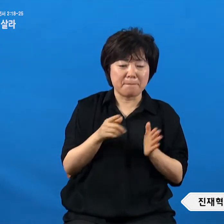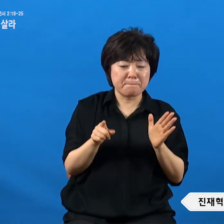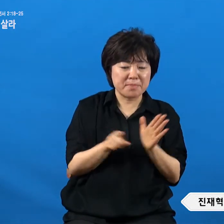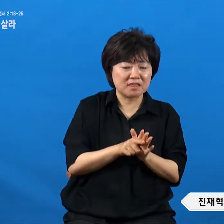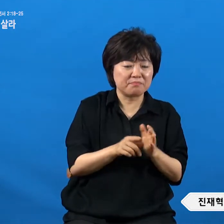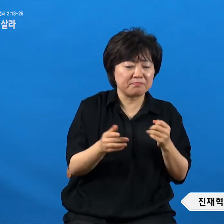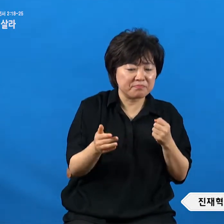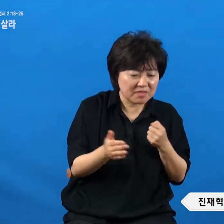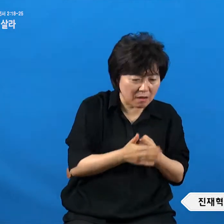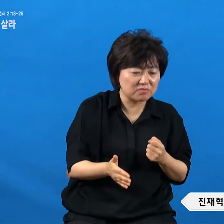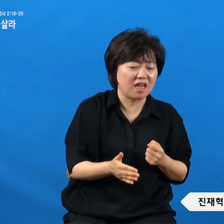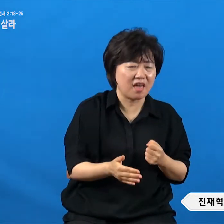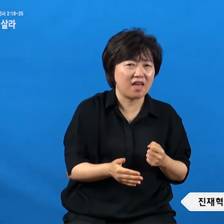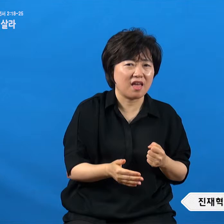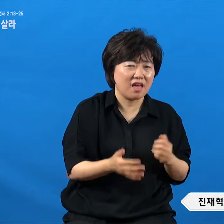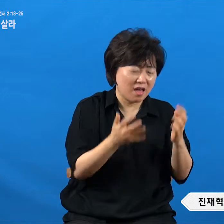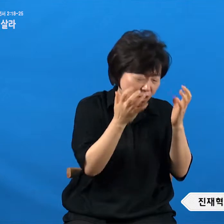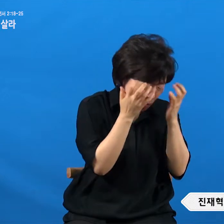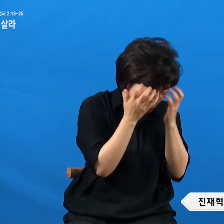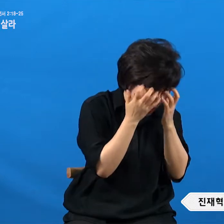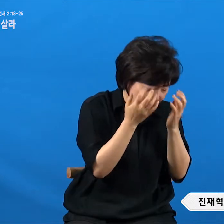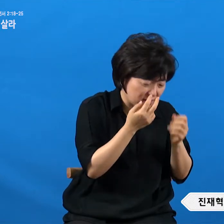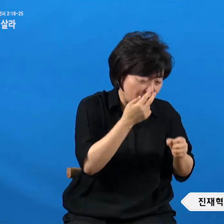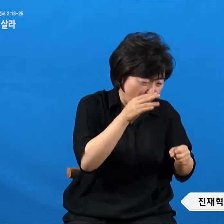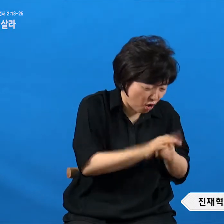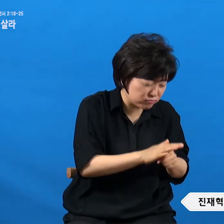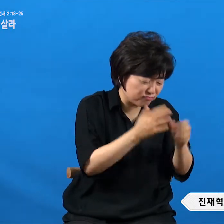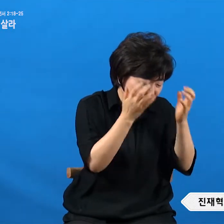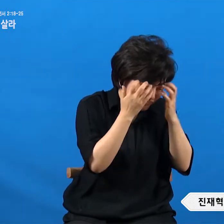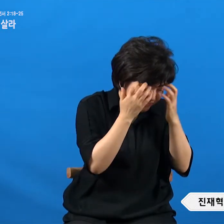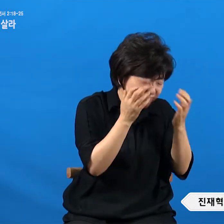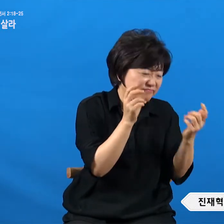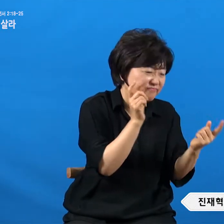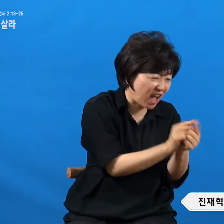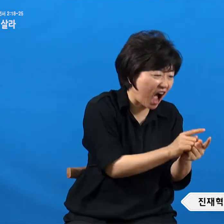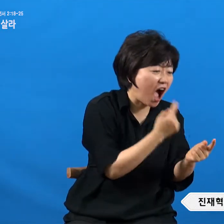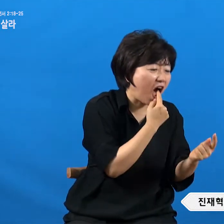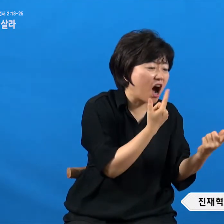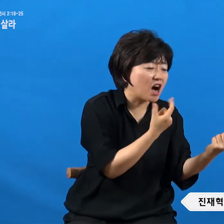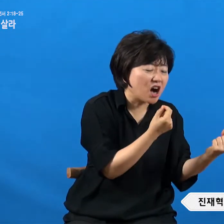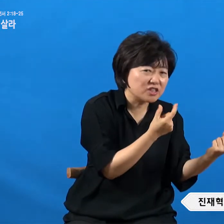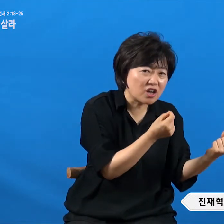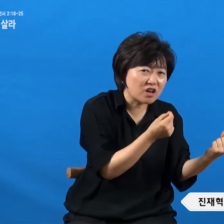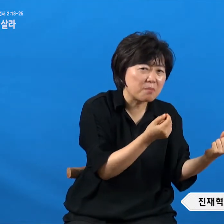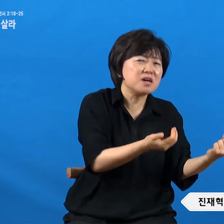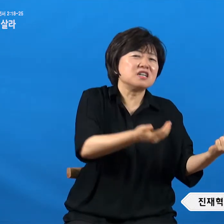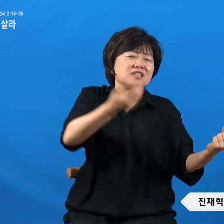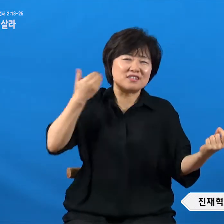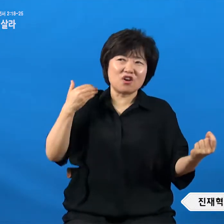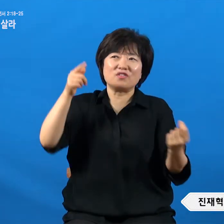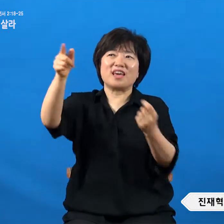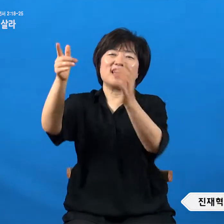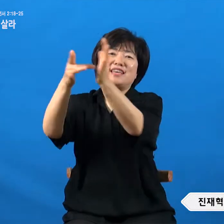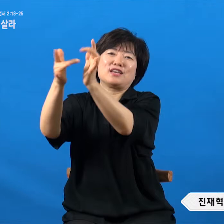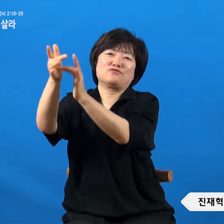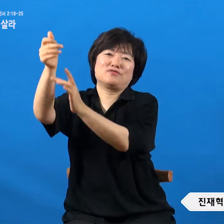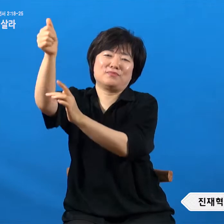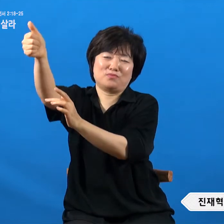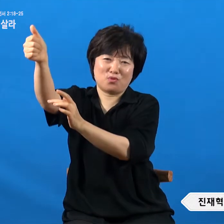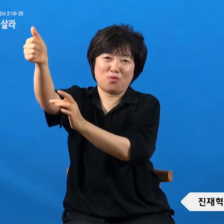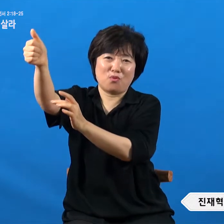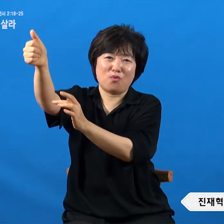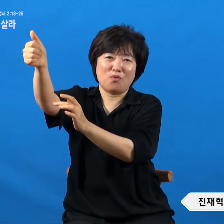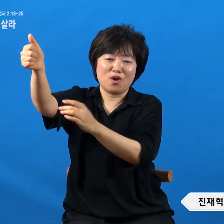때문에 고난을 부당하게 받는 것처럼 주님께서도 우리를 위하여 우리의 죄악을